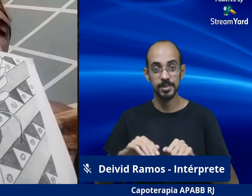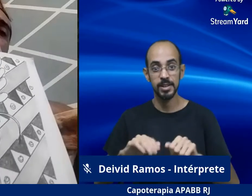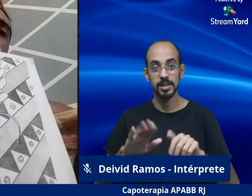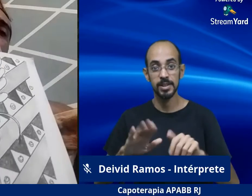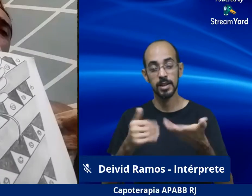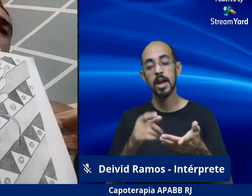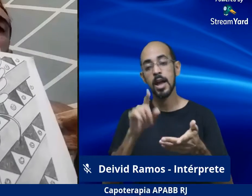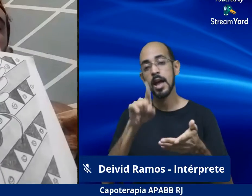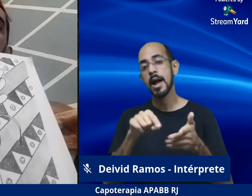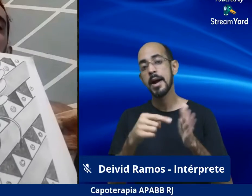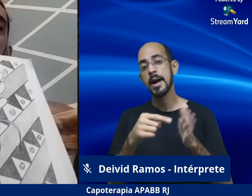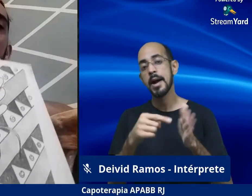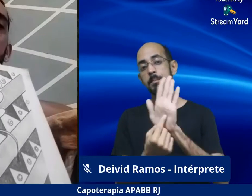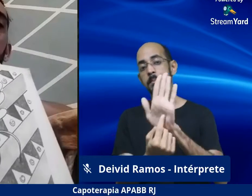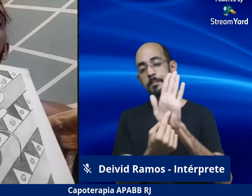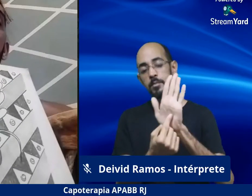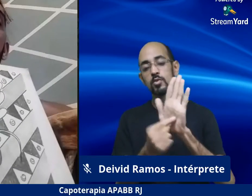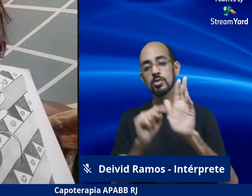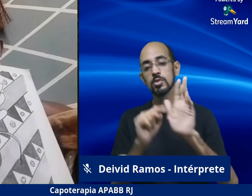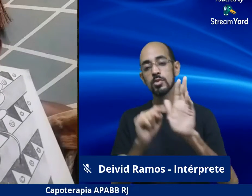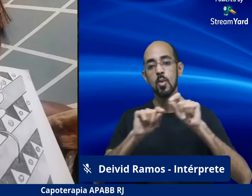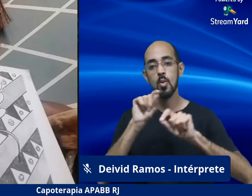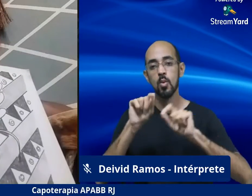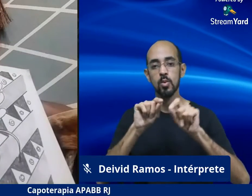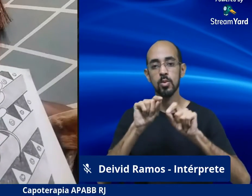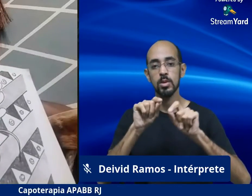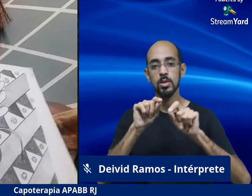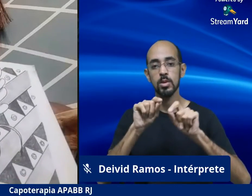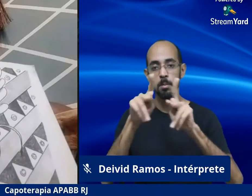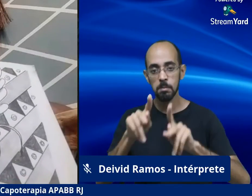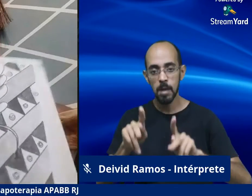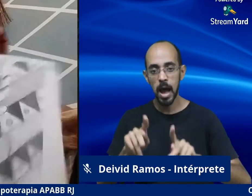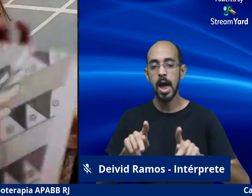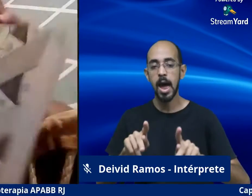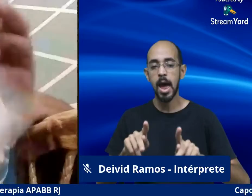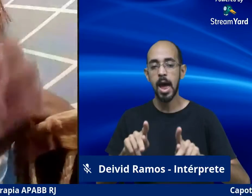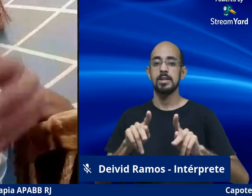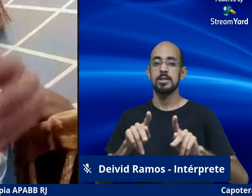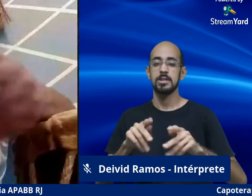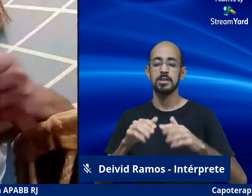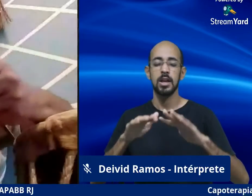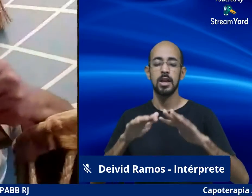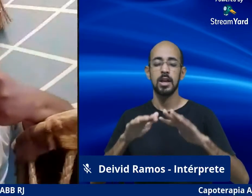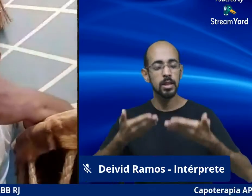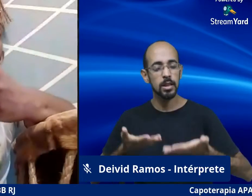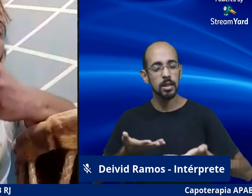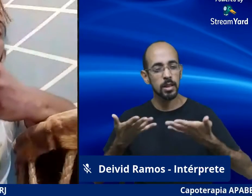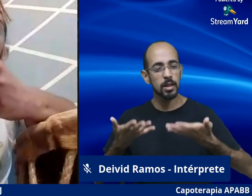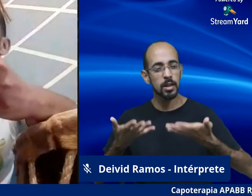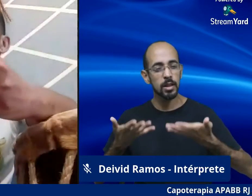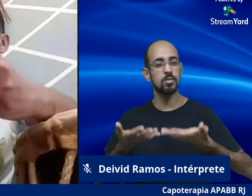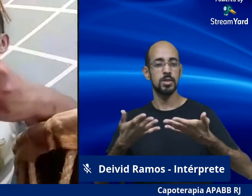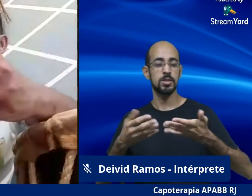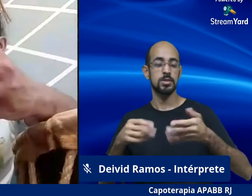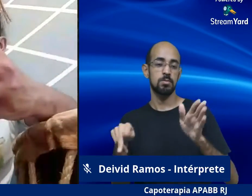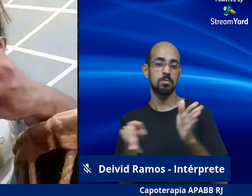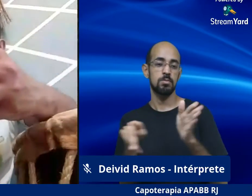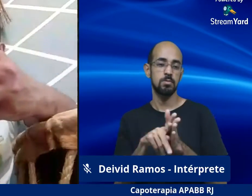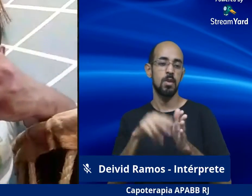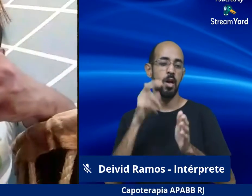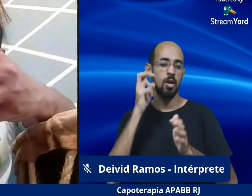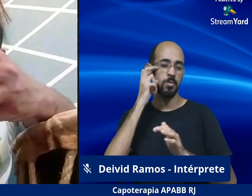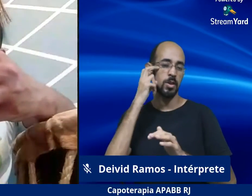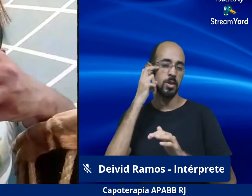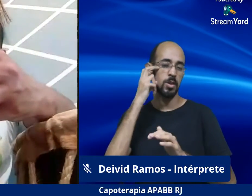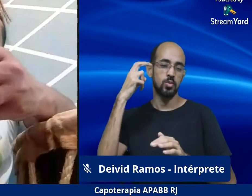simbolizando, né, justamente essa paz, essa harmonia, todas essas questões tão importantes.